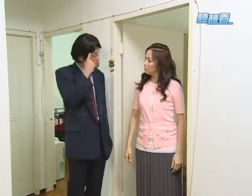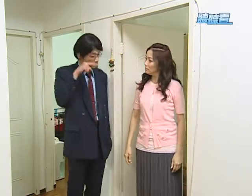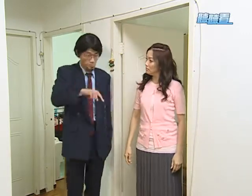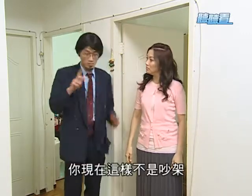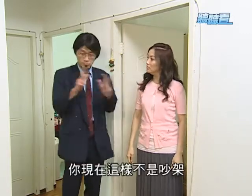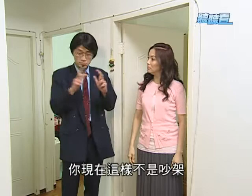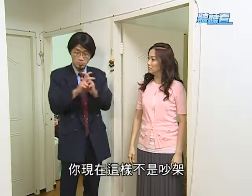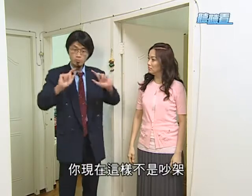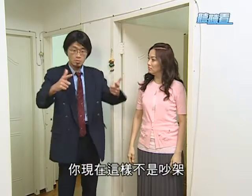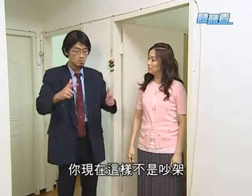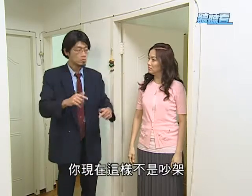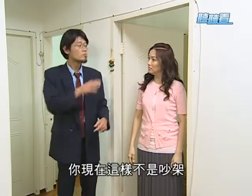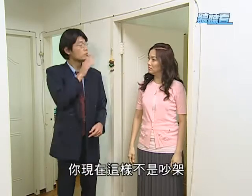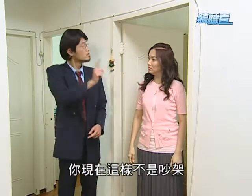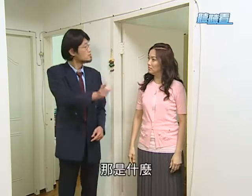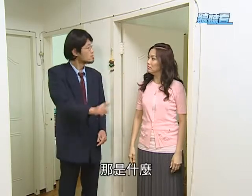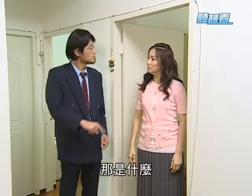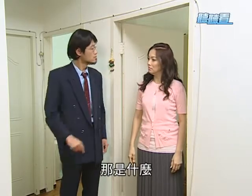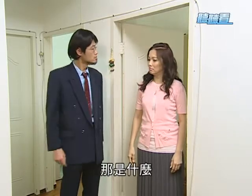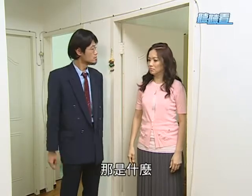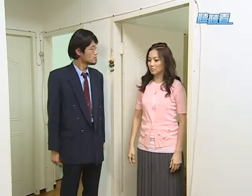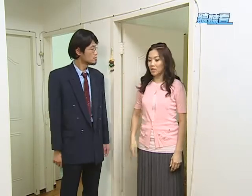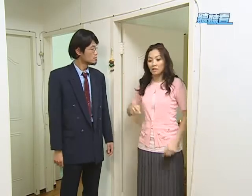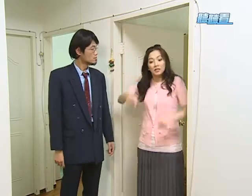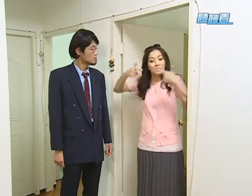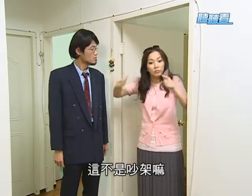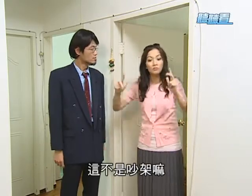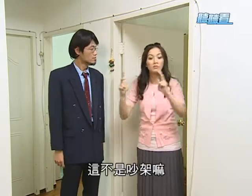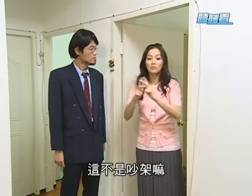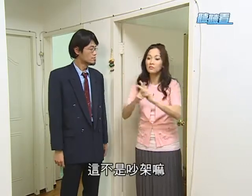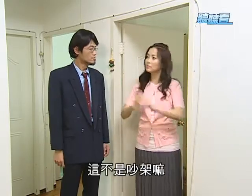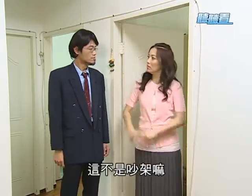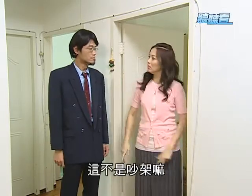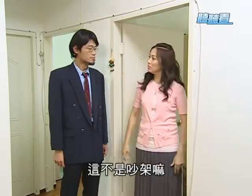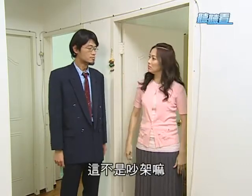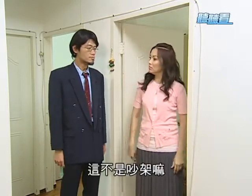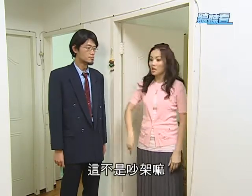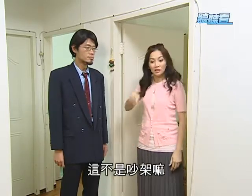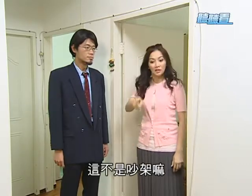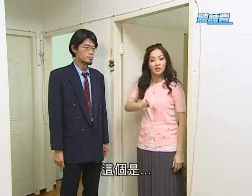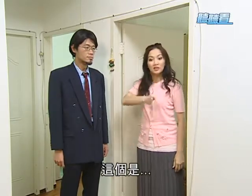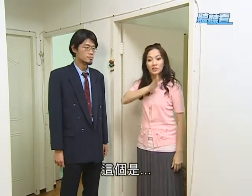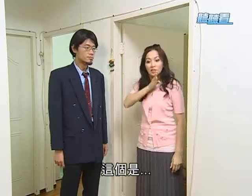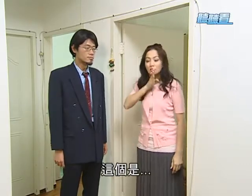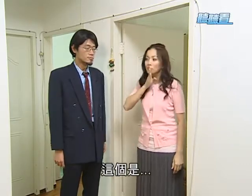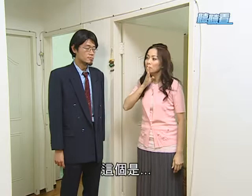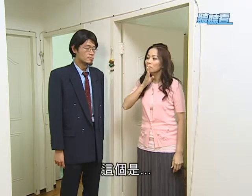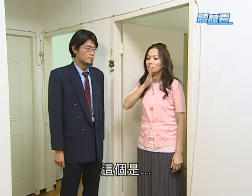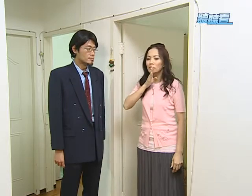你现在这样不是吵架，那是什么？ 这不是吵架嘛，这个是，